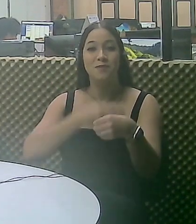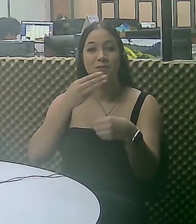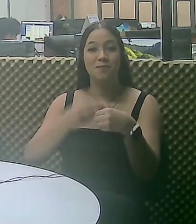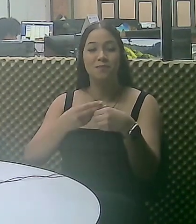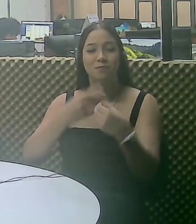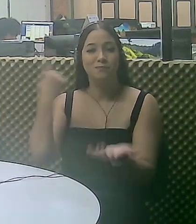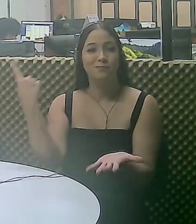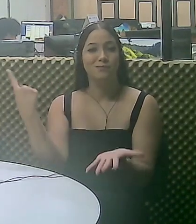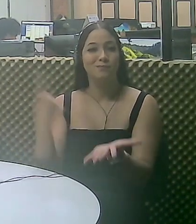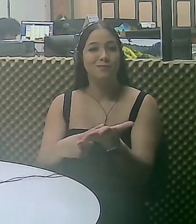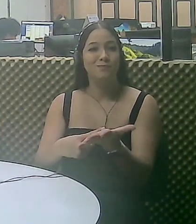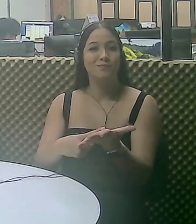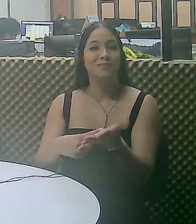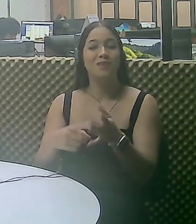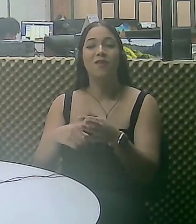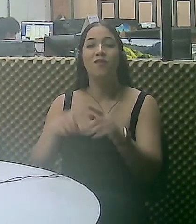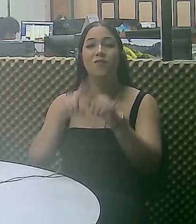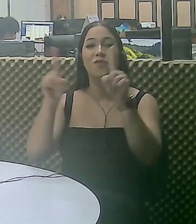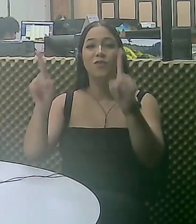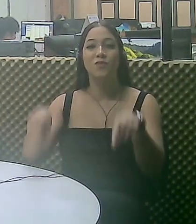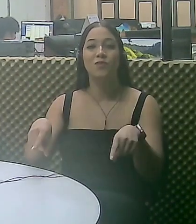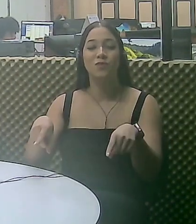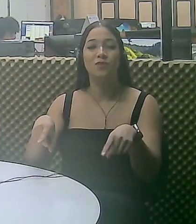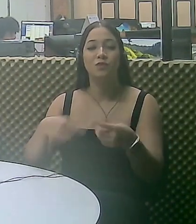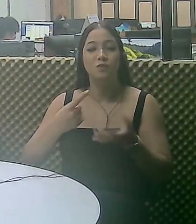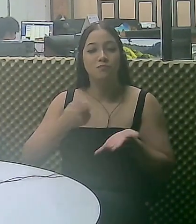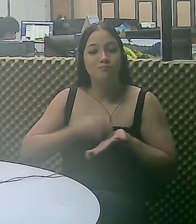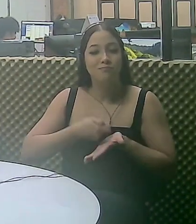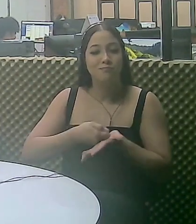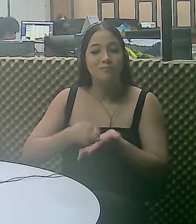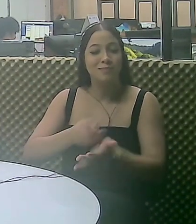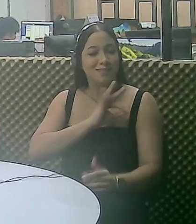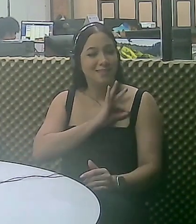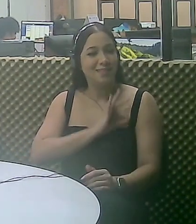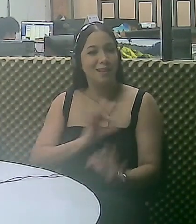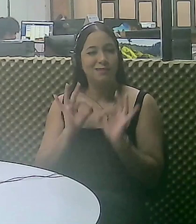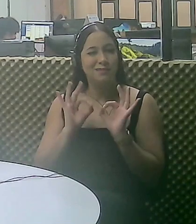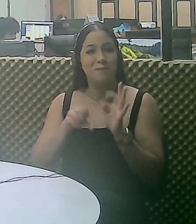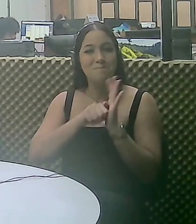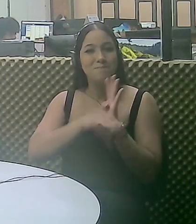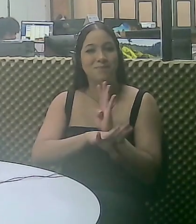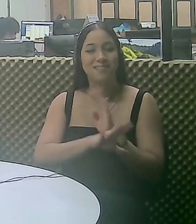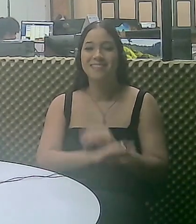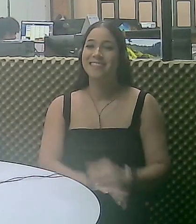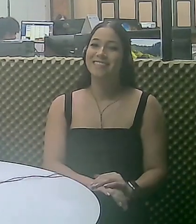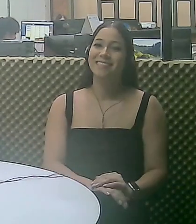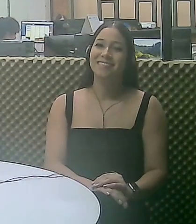reafirma o compromisso com os servidores, mantendo em dia todos os salários e benefícios.